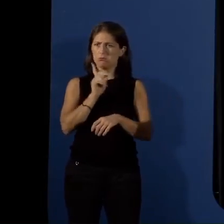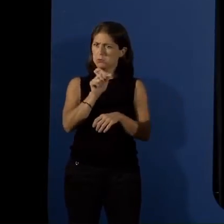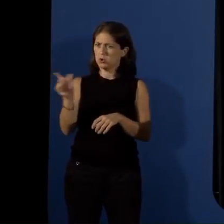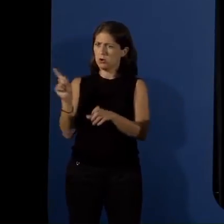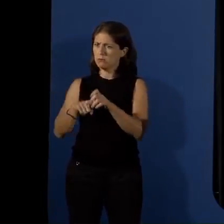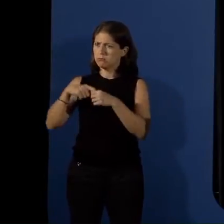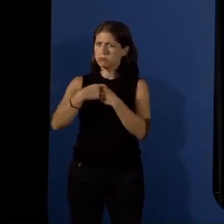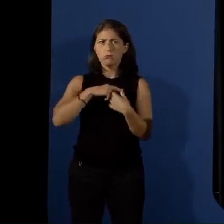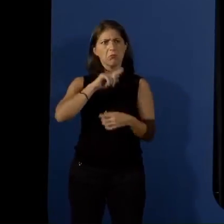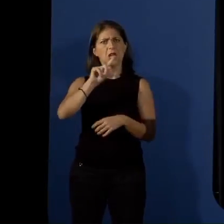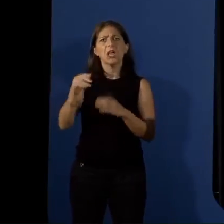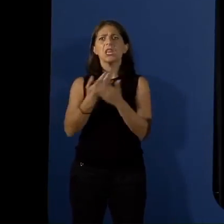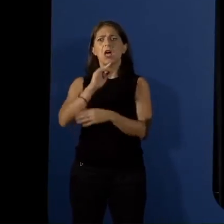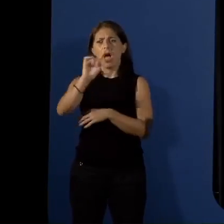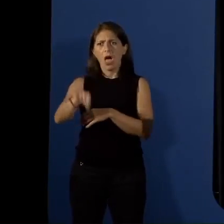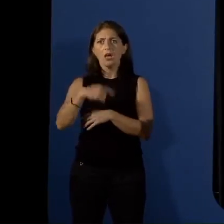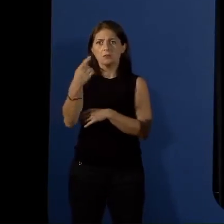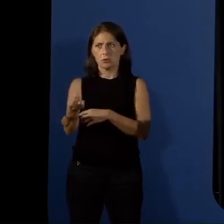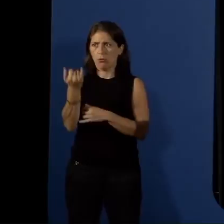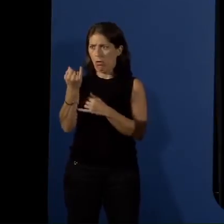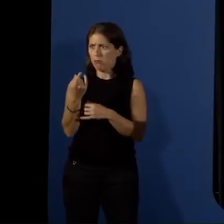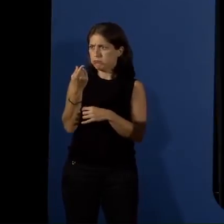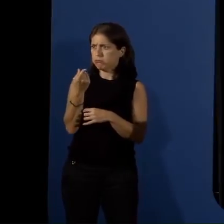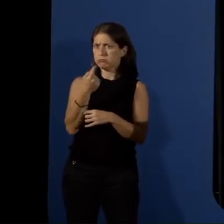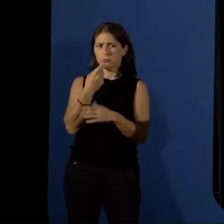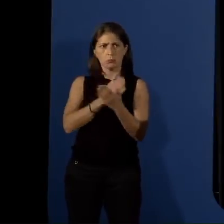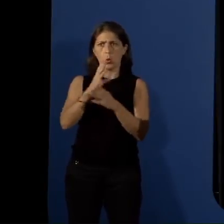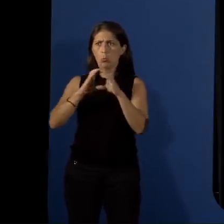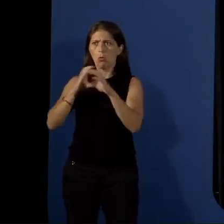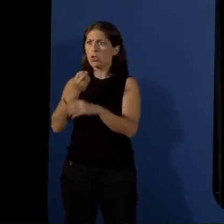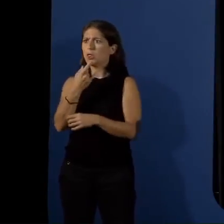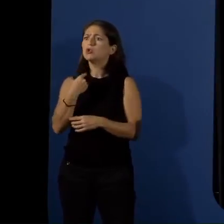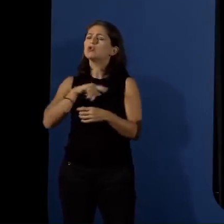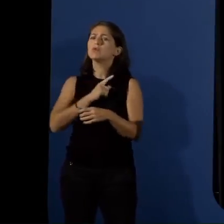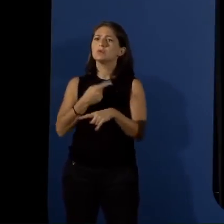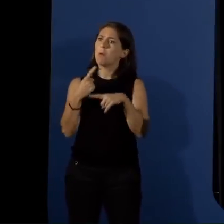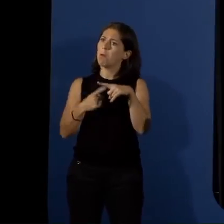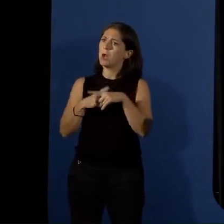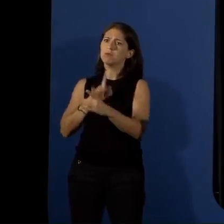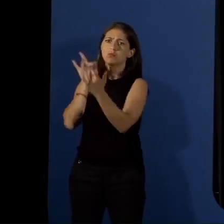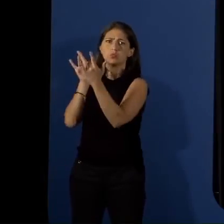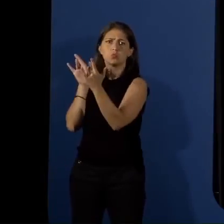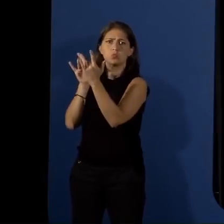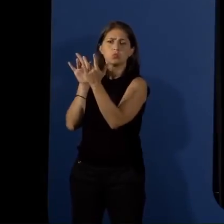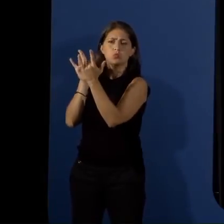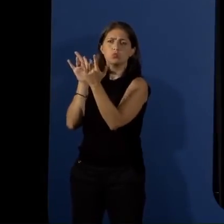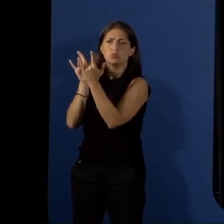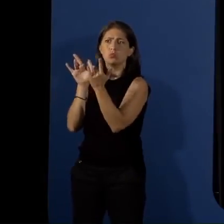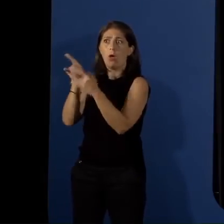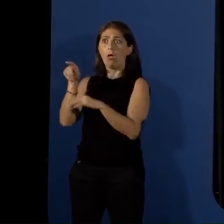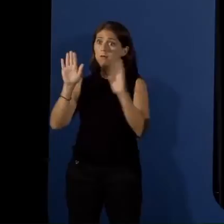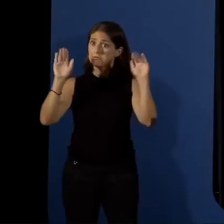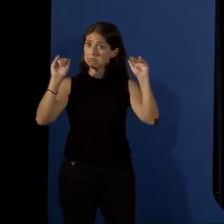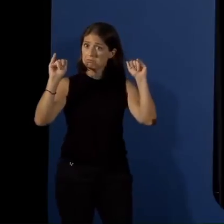ademais, ao día seguinte así o recolleron todos os medios de comunicación. Ben, estivemos media hora falando con el. Cando se